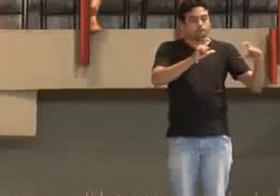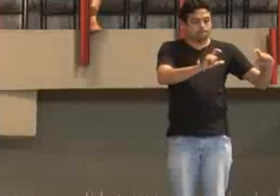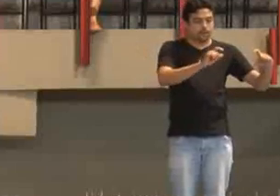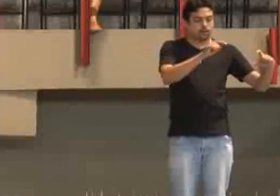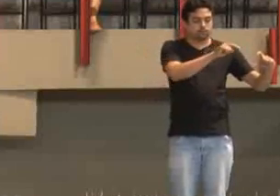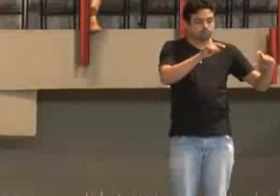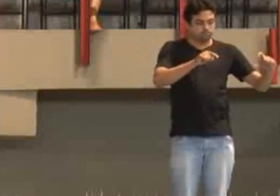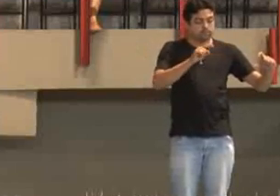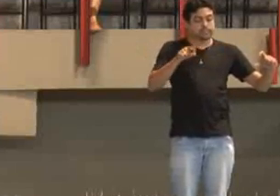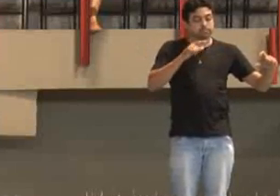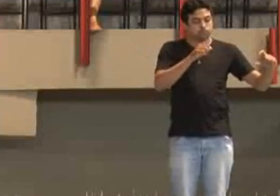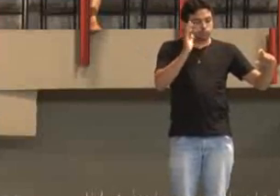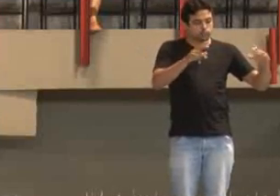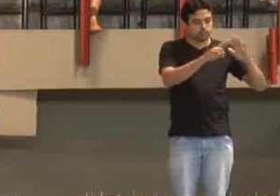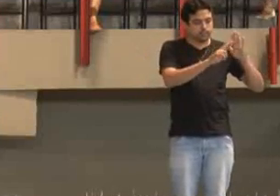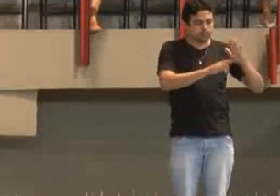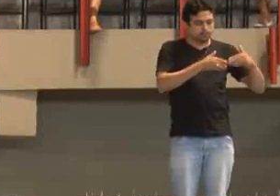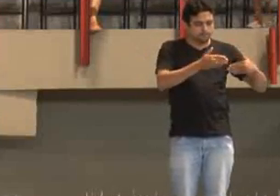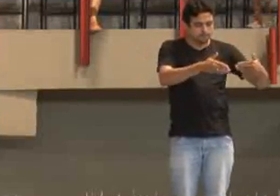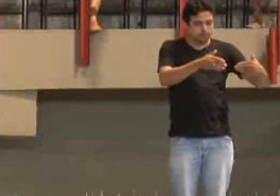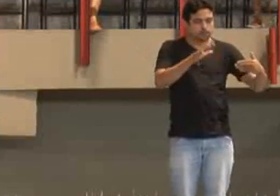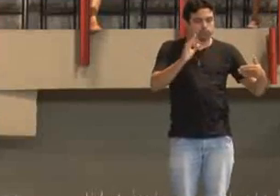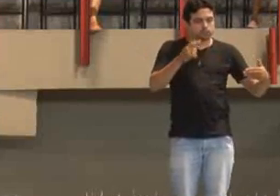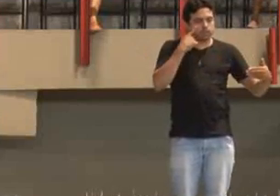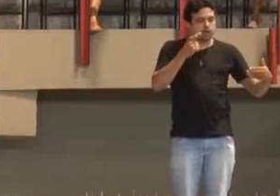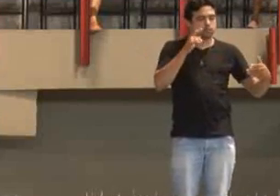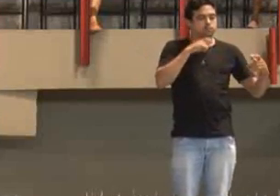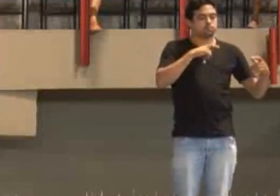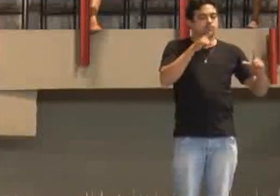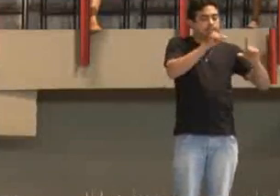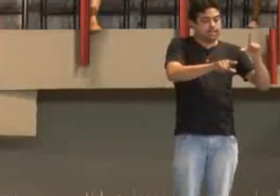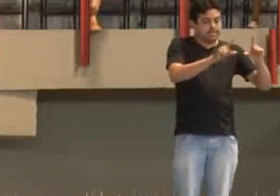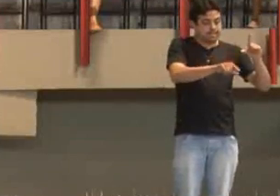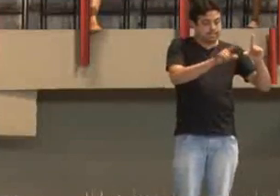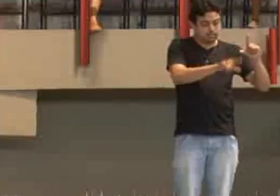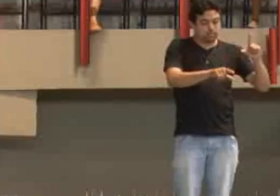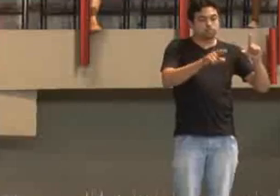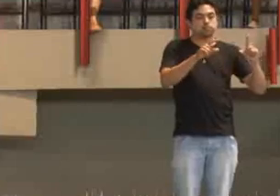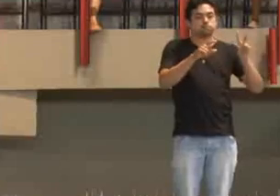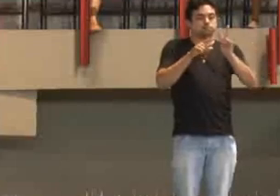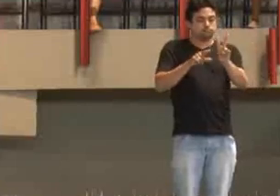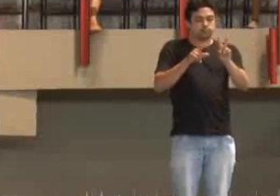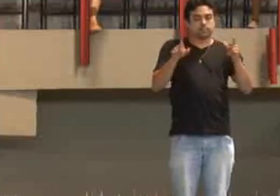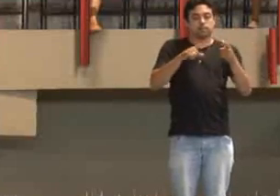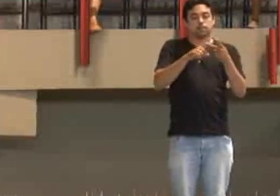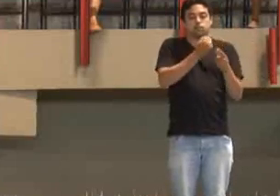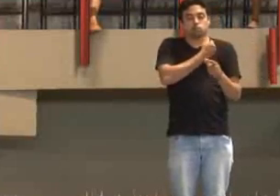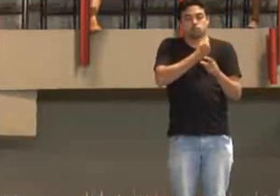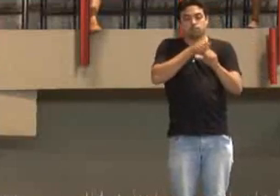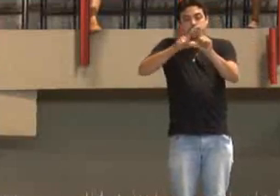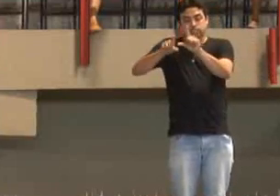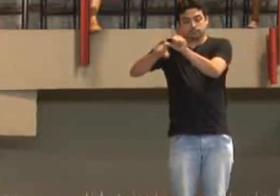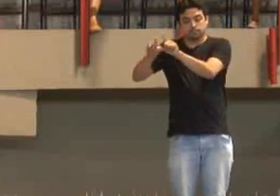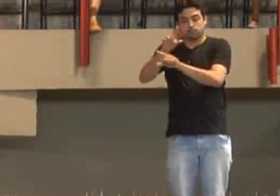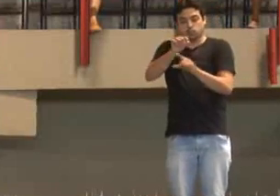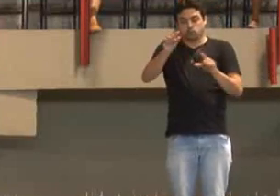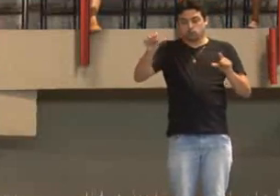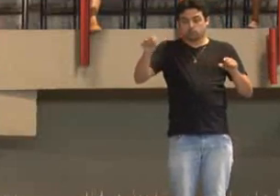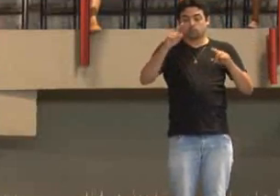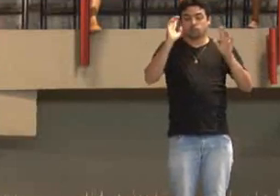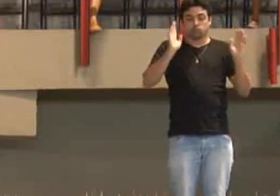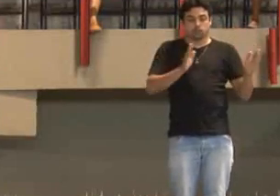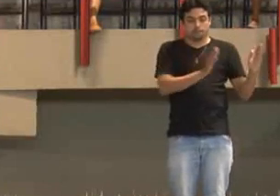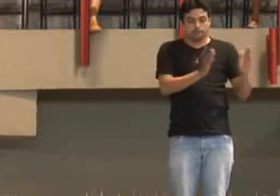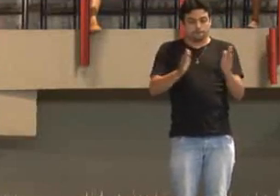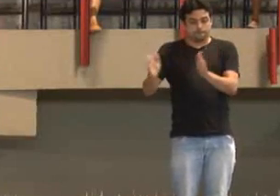depois que a gente coloca os passos foram escolher as letras e escolher os algarismos. Depois que a gente escolhe os